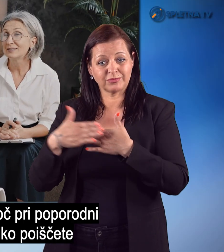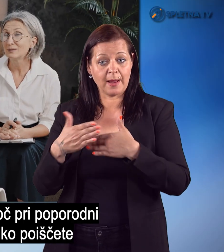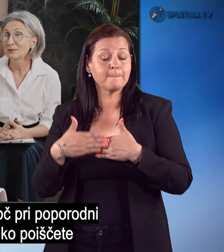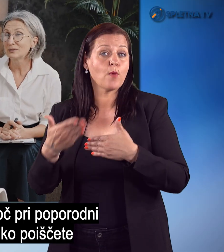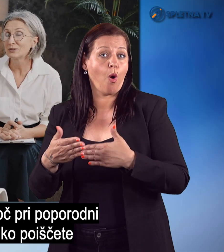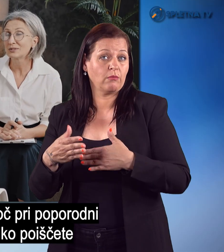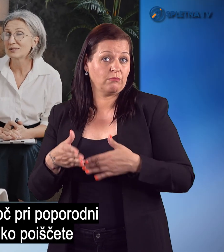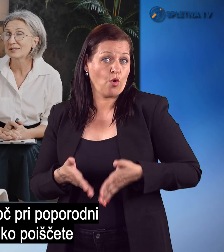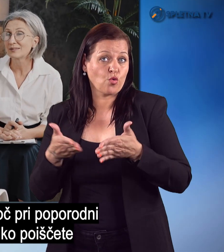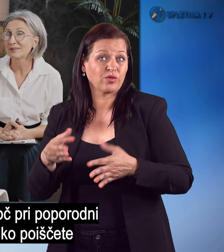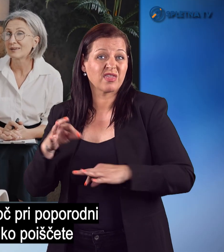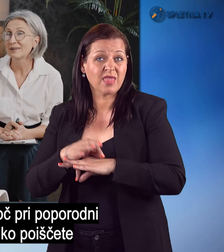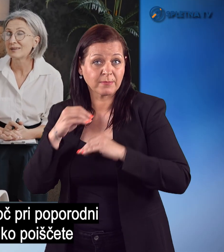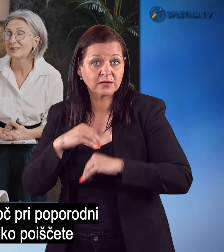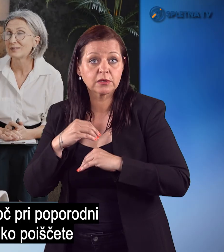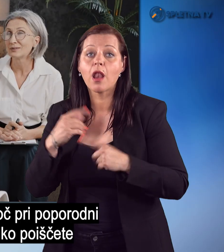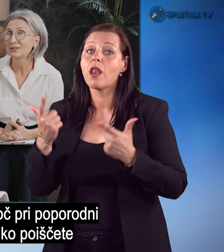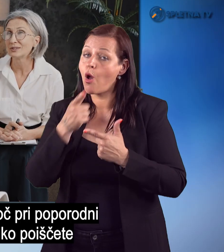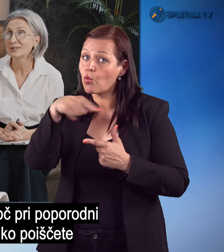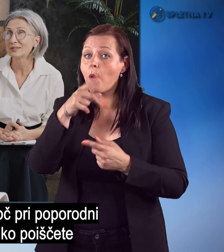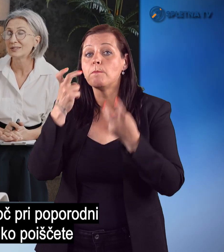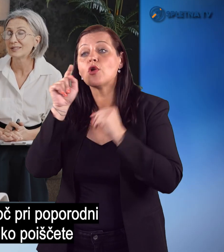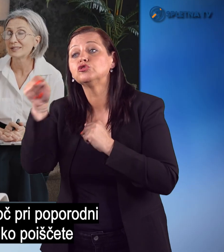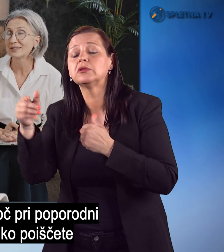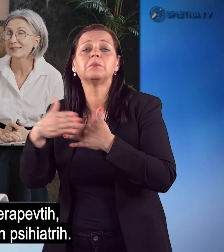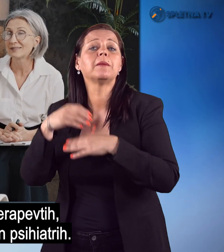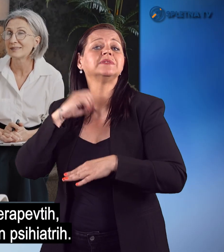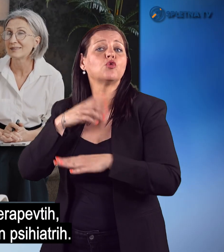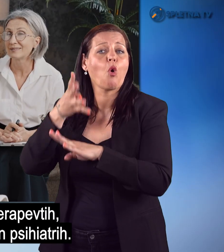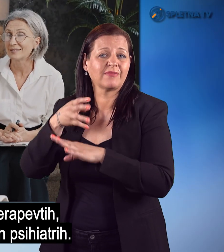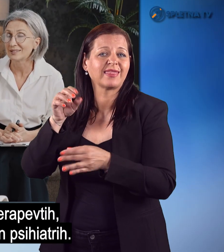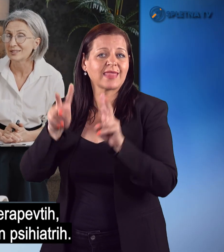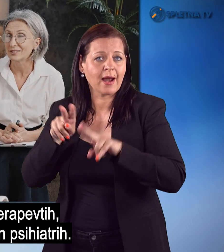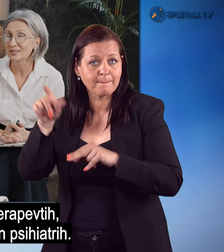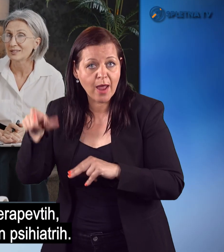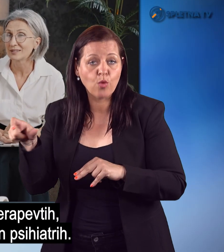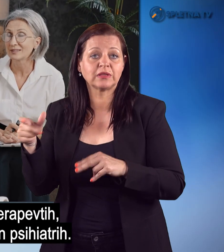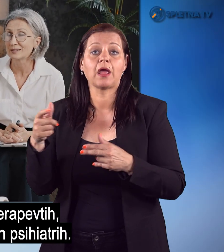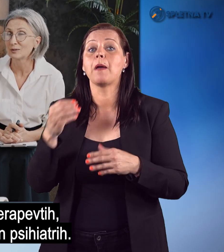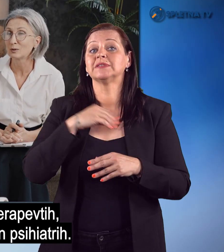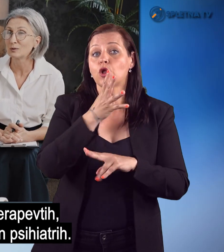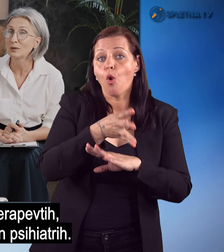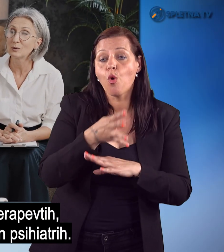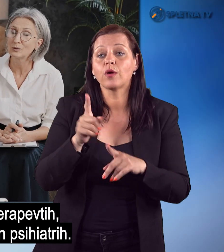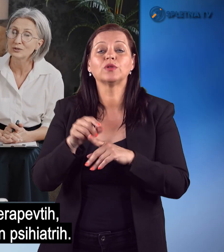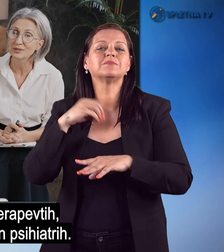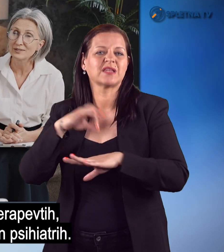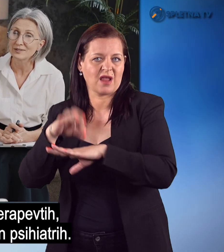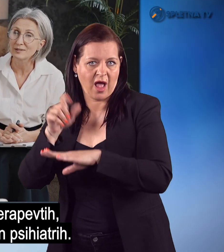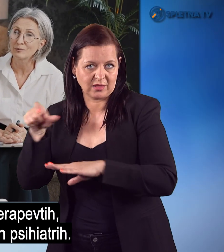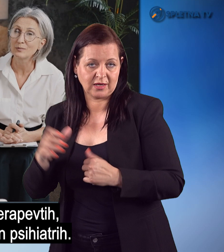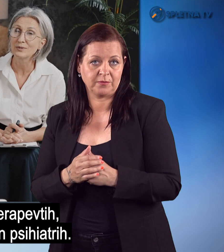Strokovno pomoč pri poporodni depresiji lahko poiščete pri psihoterapevtih, psihologih in psihiatrih.